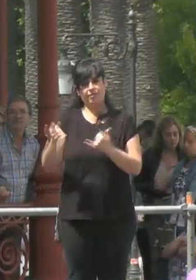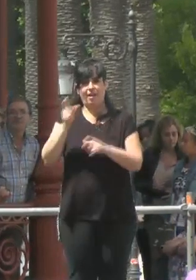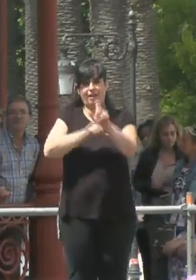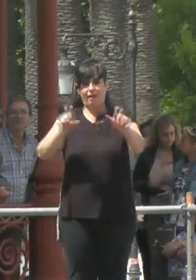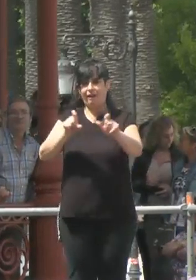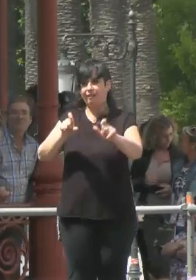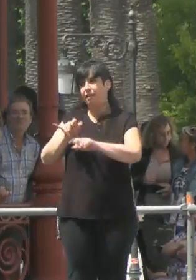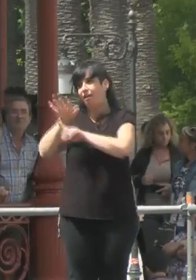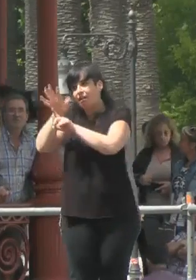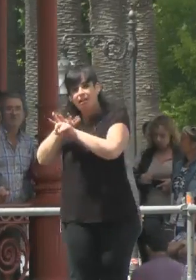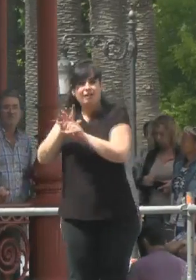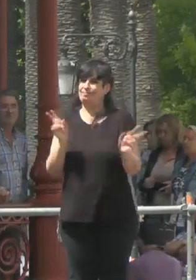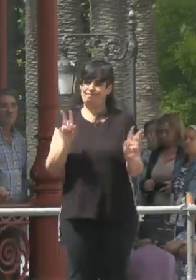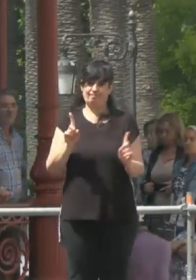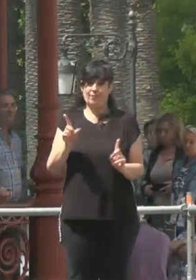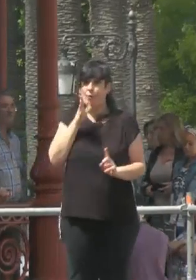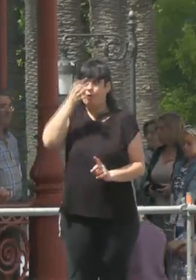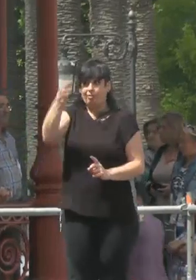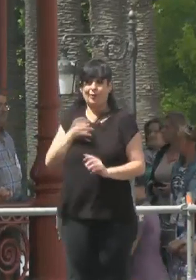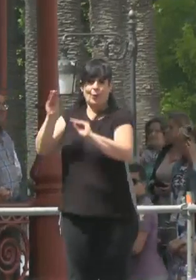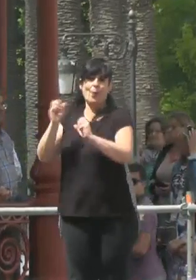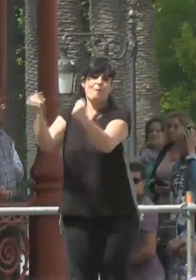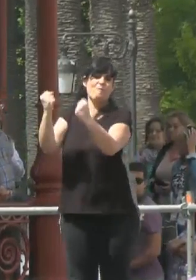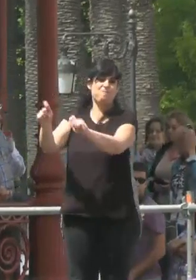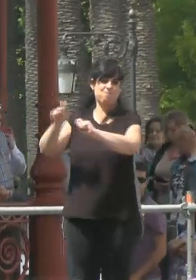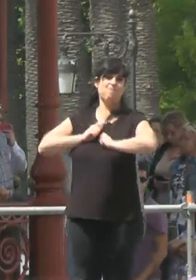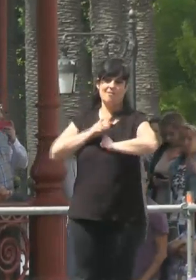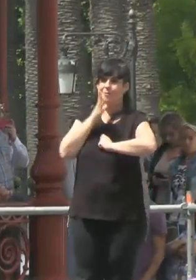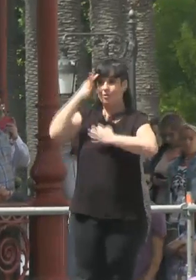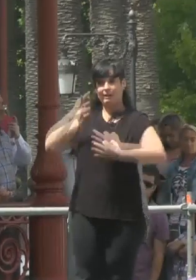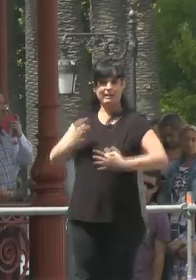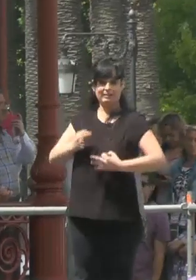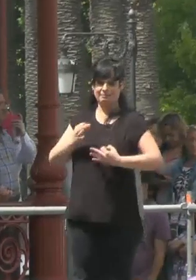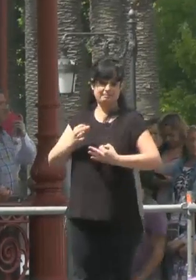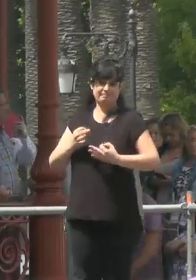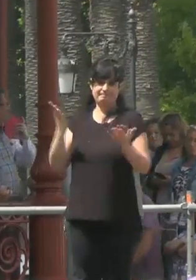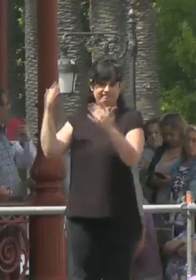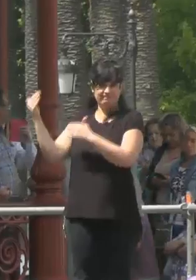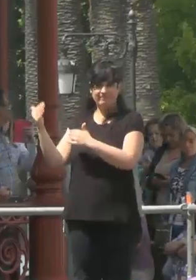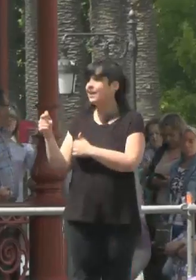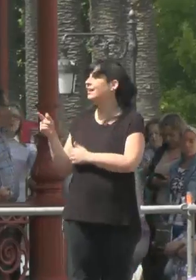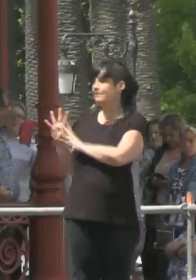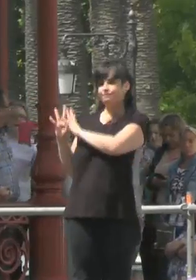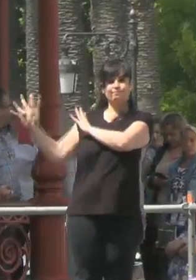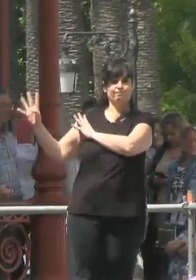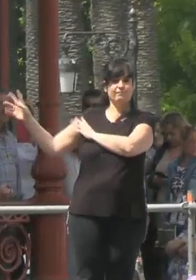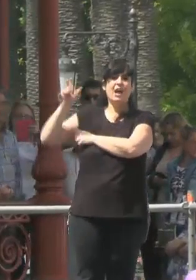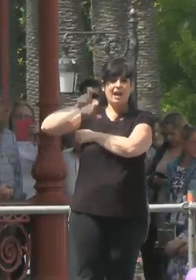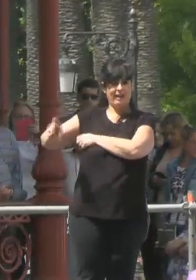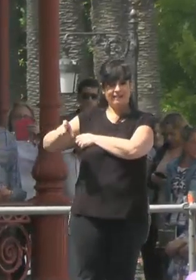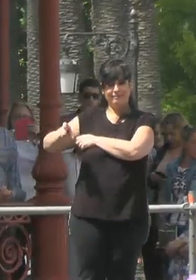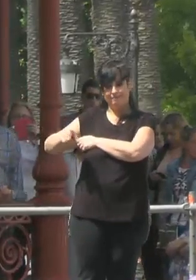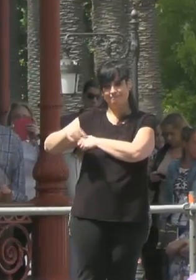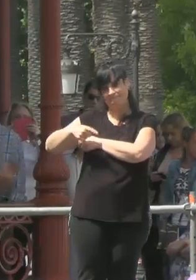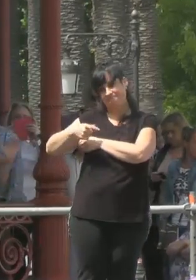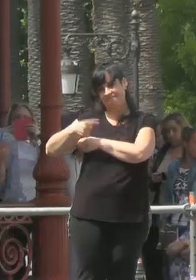ese discurso, fortalécenos, porque non teñen credibilidade, e esta xente que está aquí sí que a ten. É unha realidade